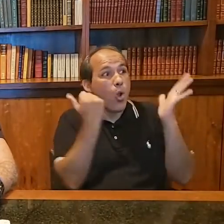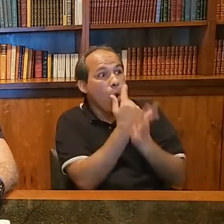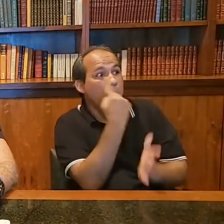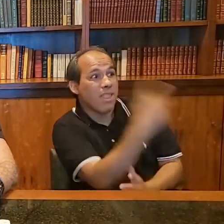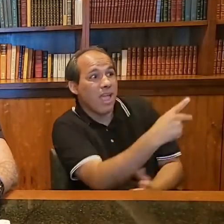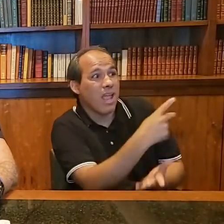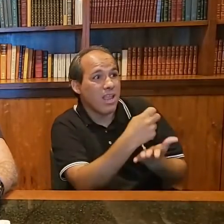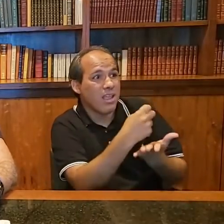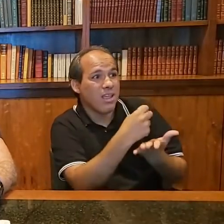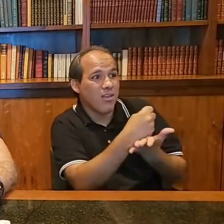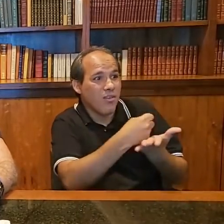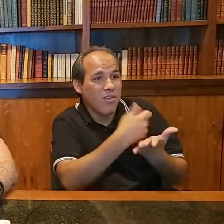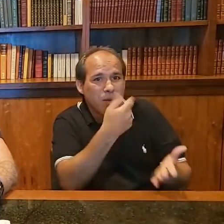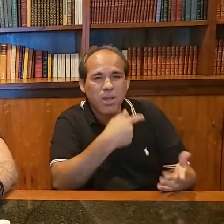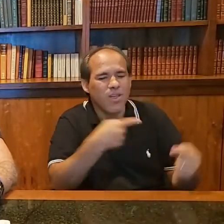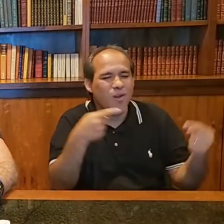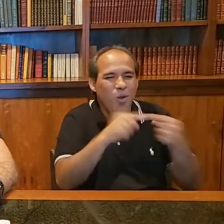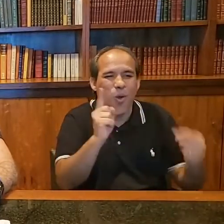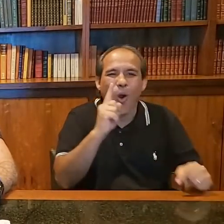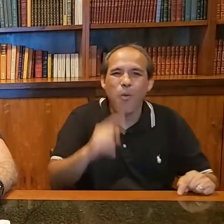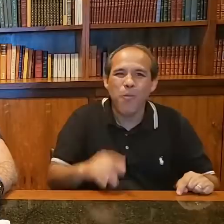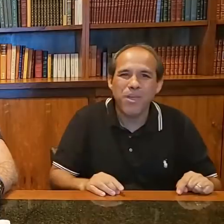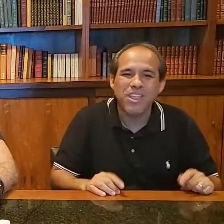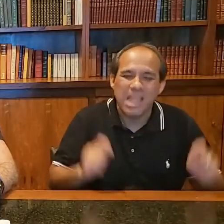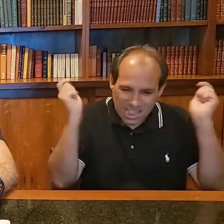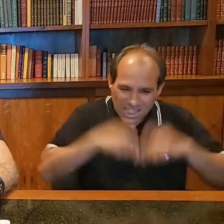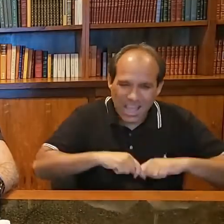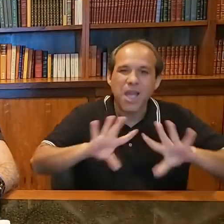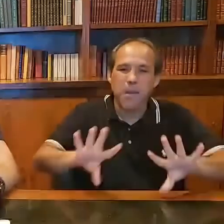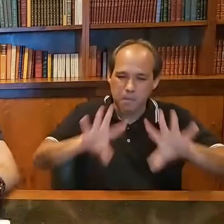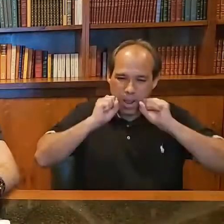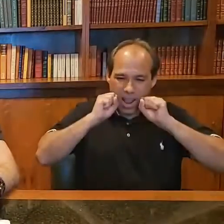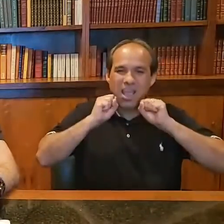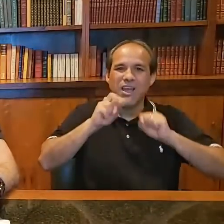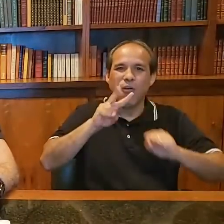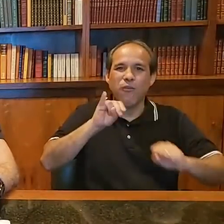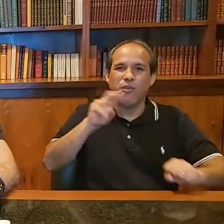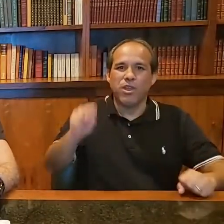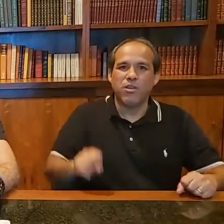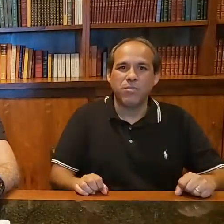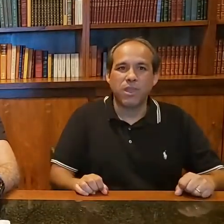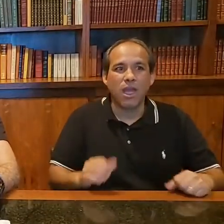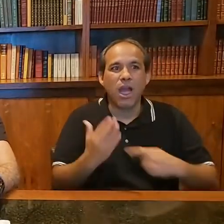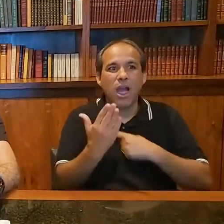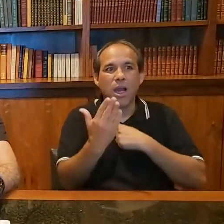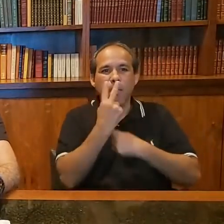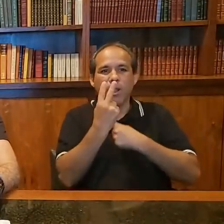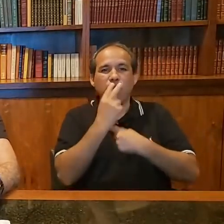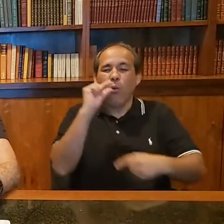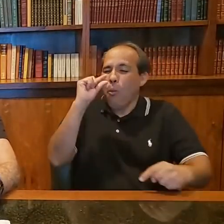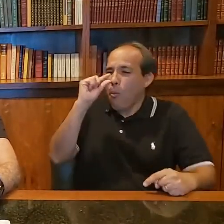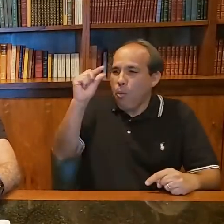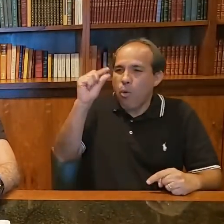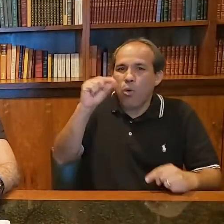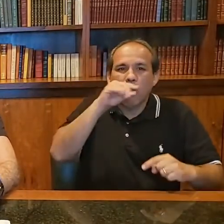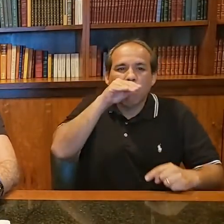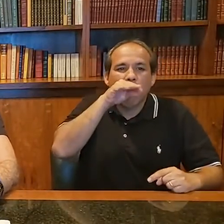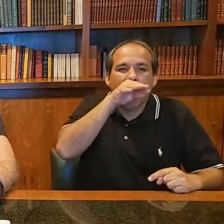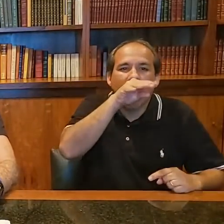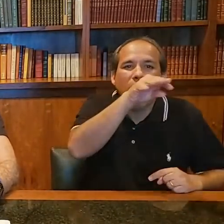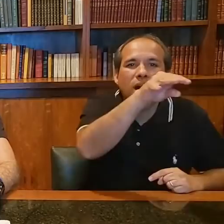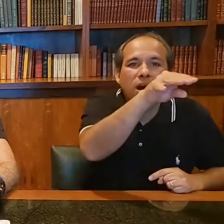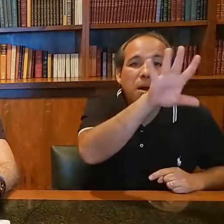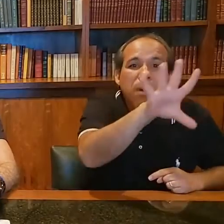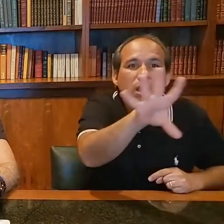não é eficaz para impedir a entrada de vírus. Ela ajuda um pouco a impedir a saída, a